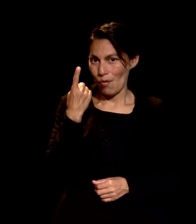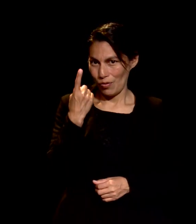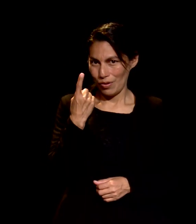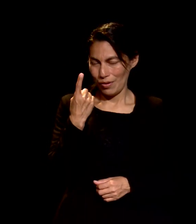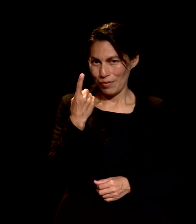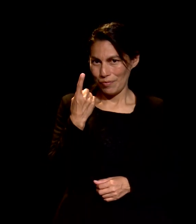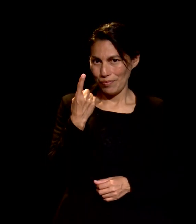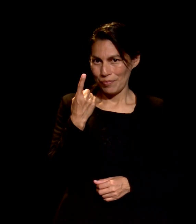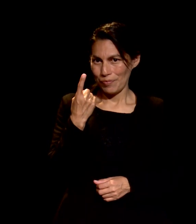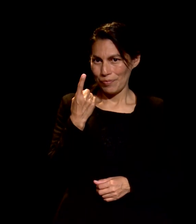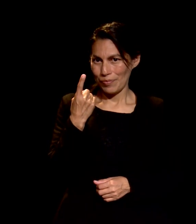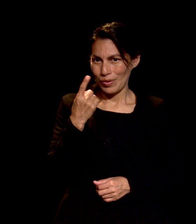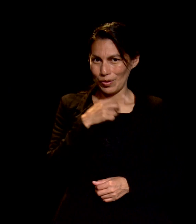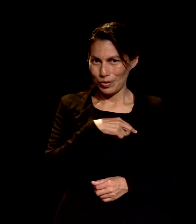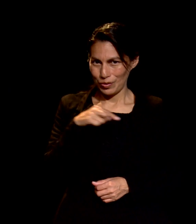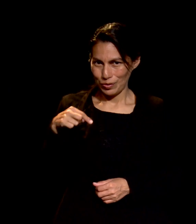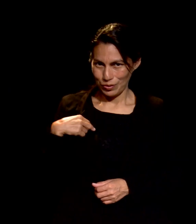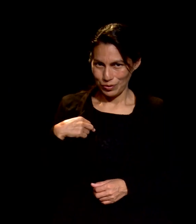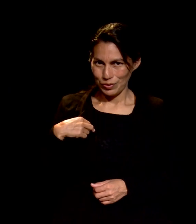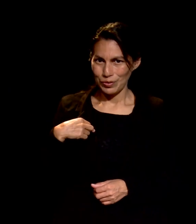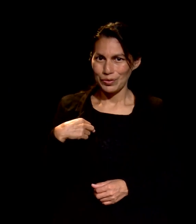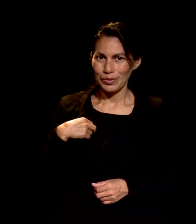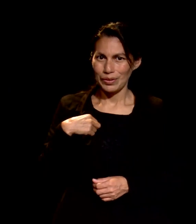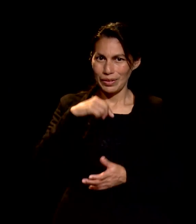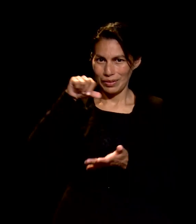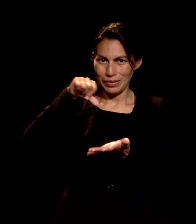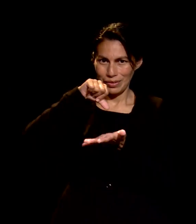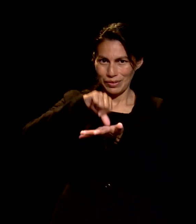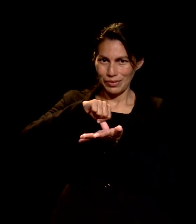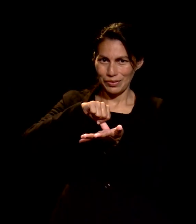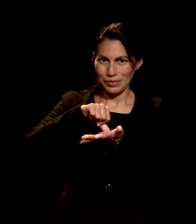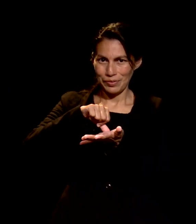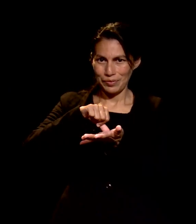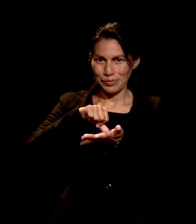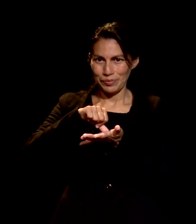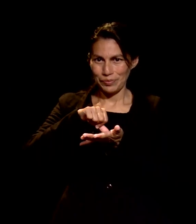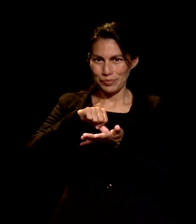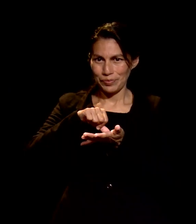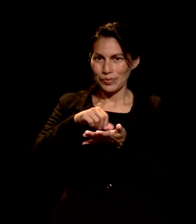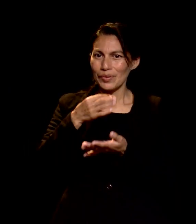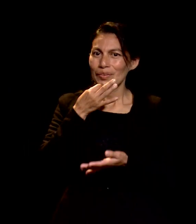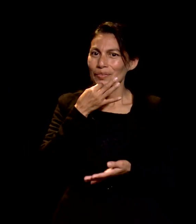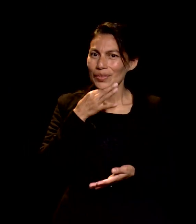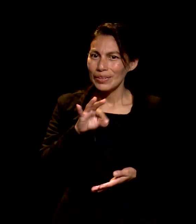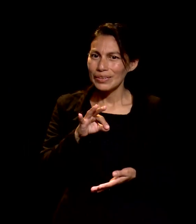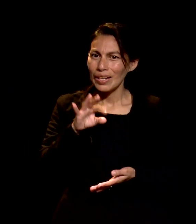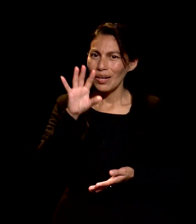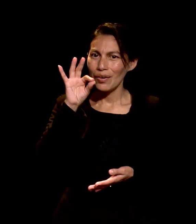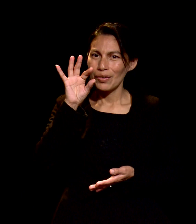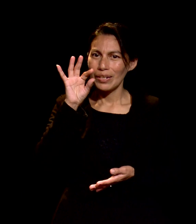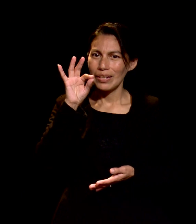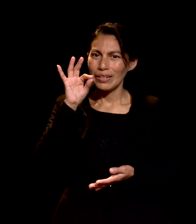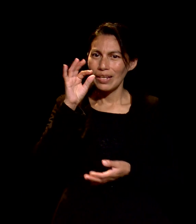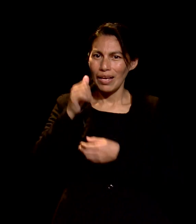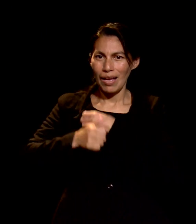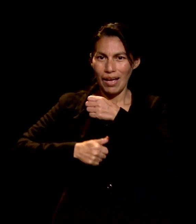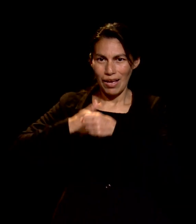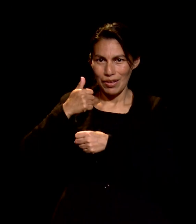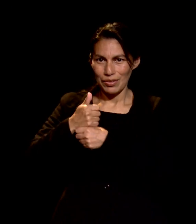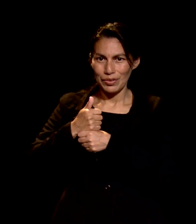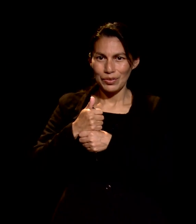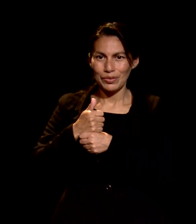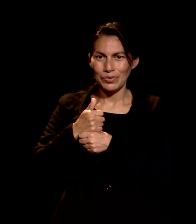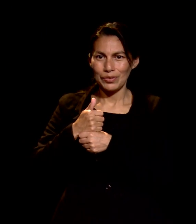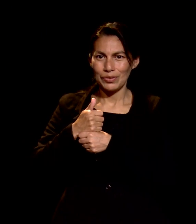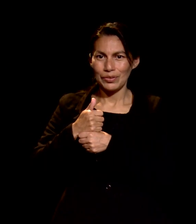primera estamos nosotros al centro este es en la celebración del 40 aniversario fue